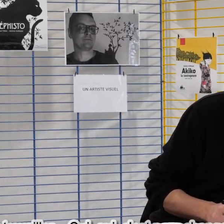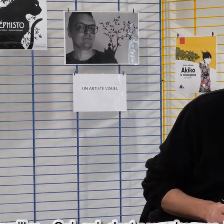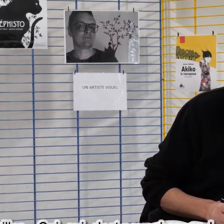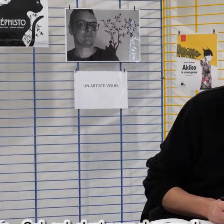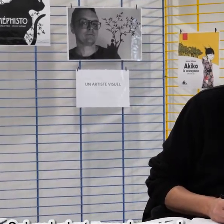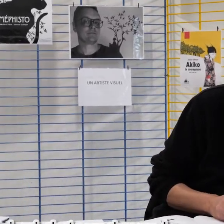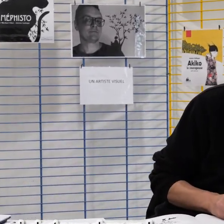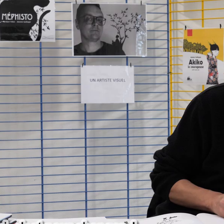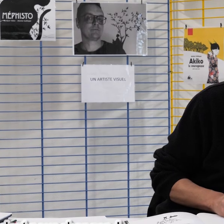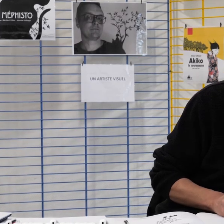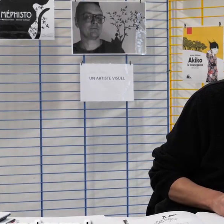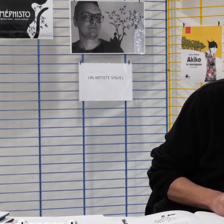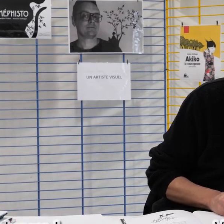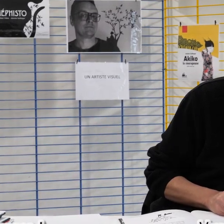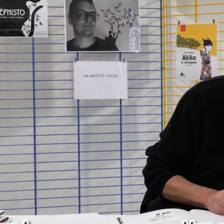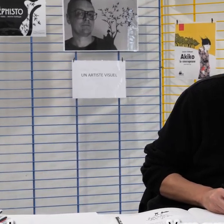Vous avez le droit de parler. Hein.